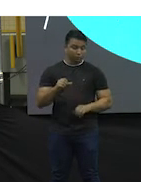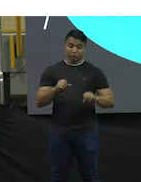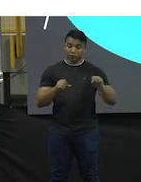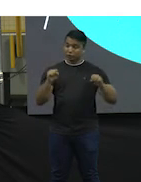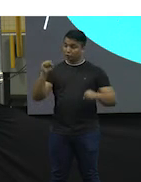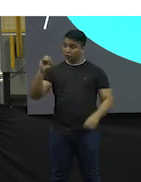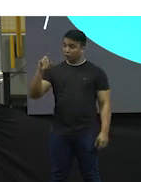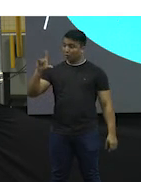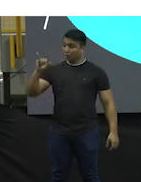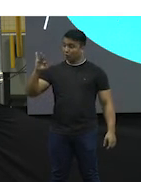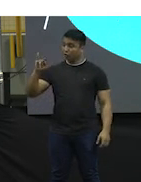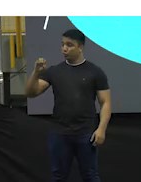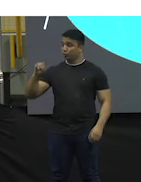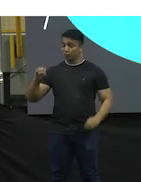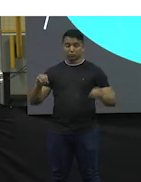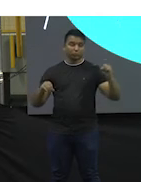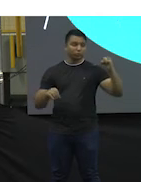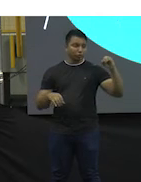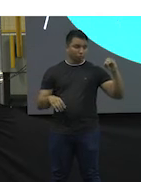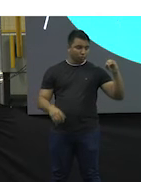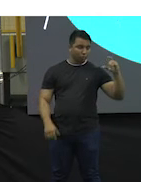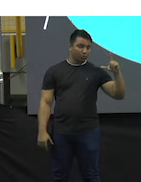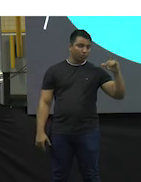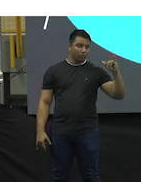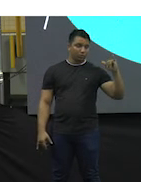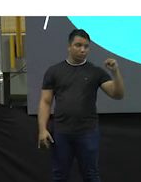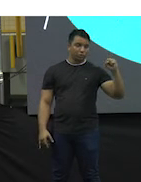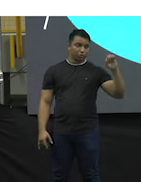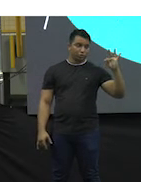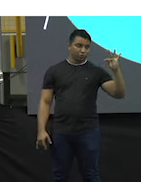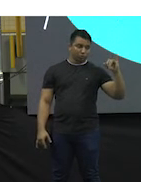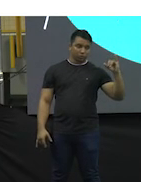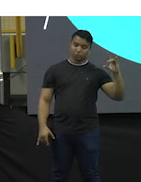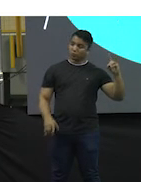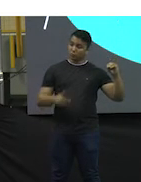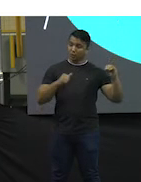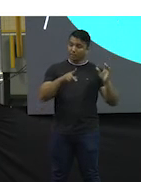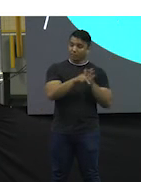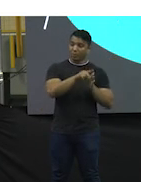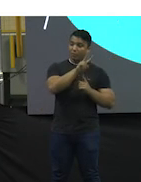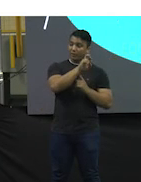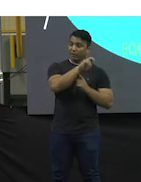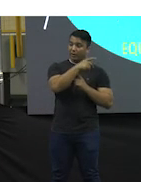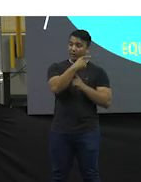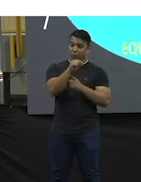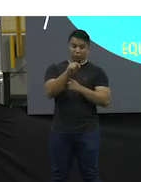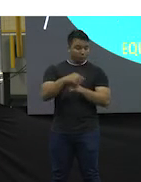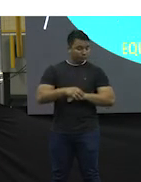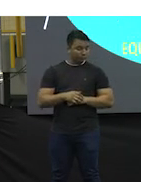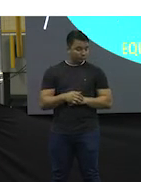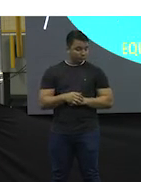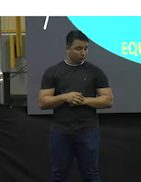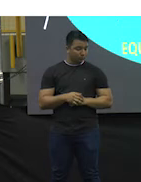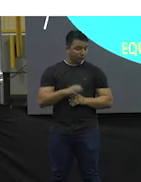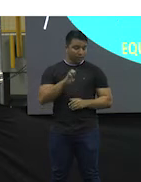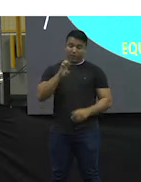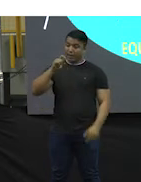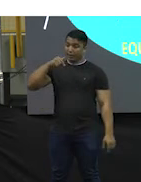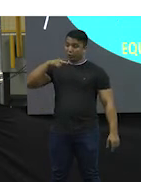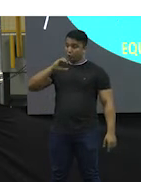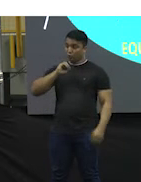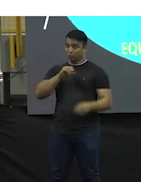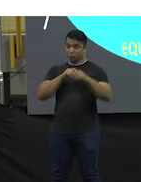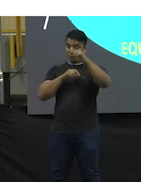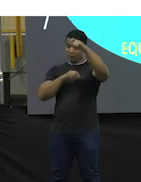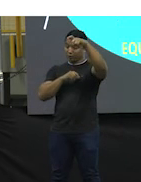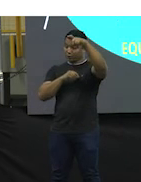Solstício, solstício. Aqui o solstício de verão. Presta atenção. Equinócio,